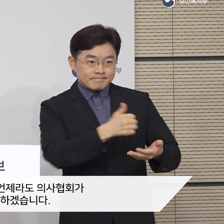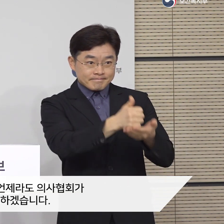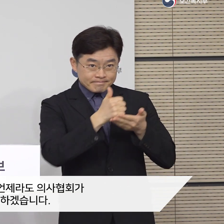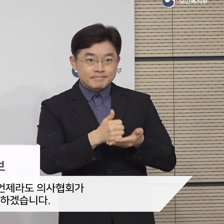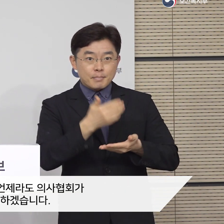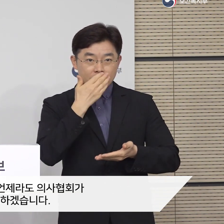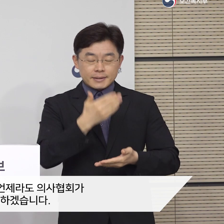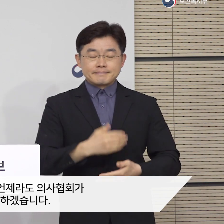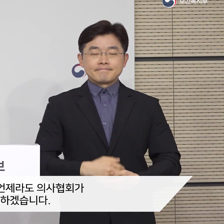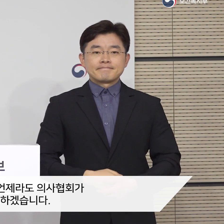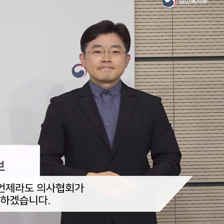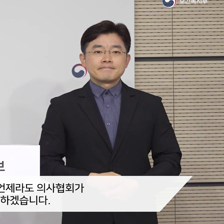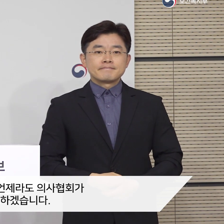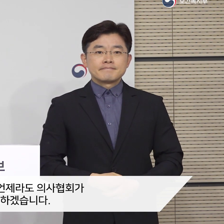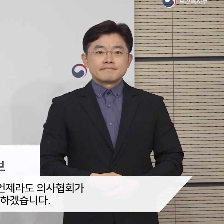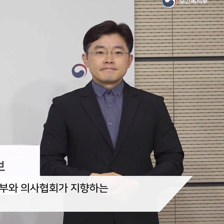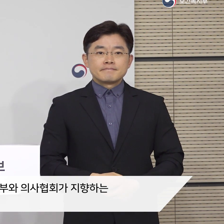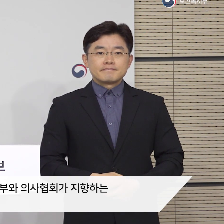환영하겠습니다.